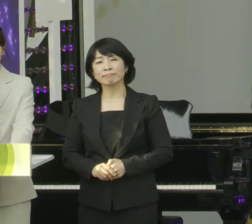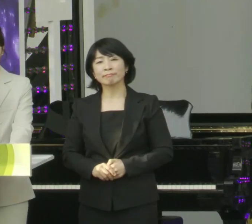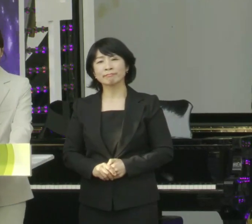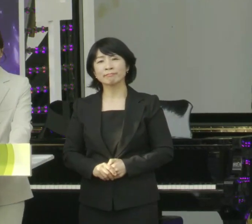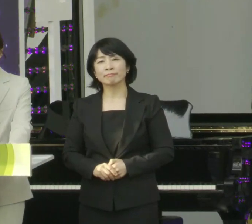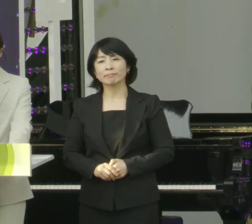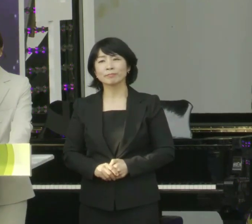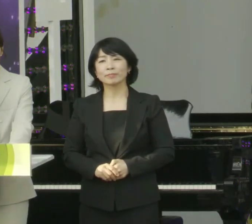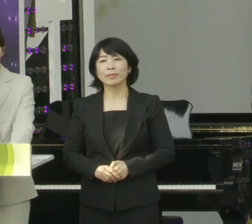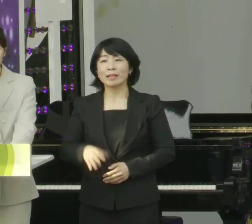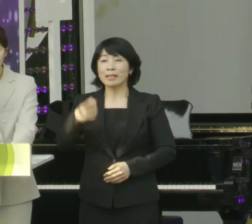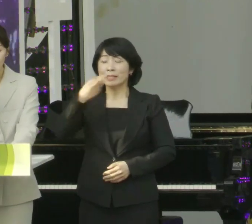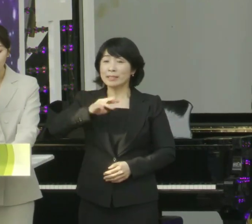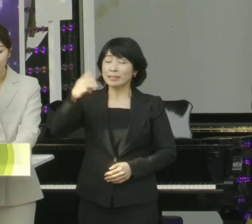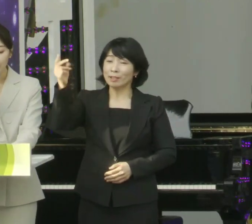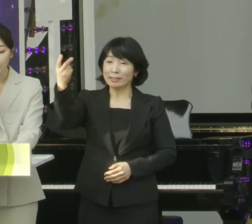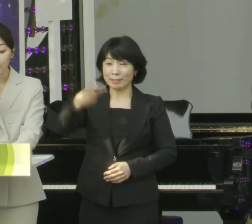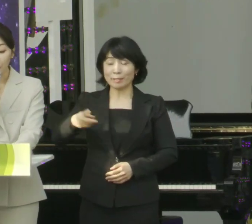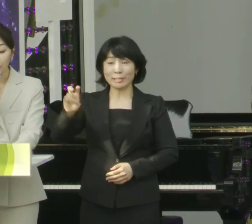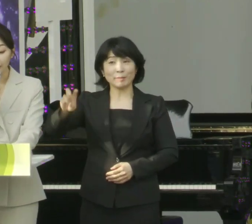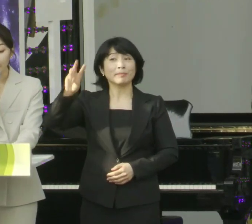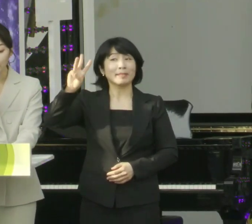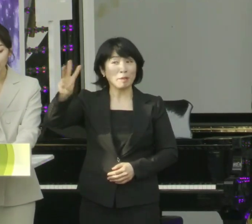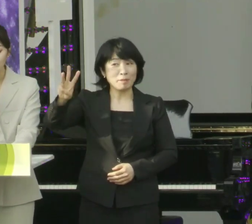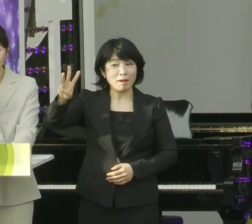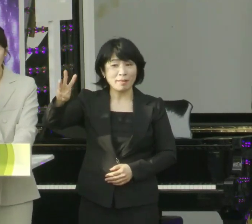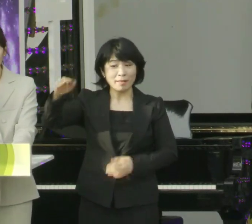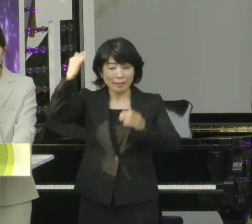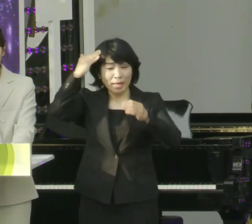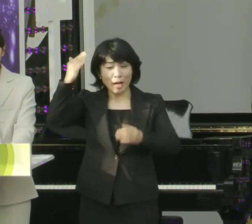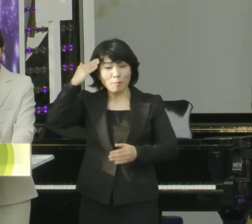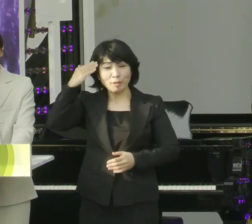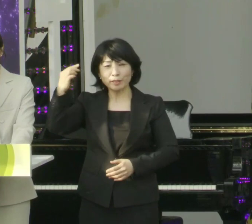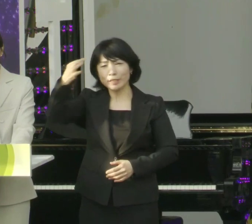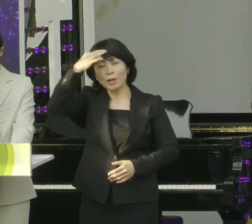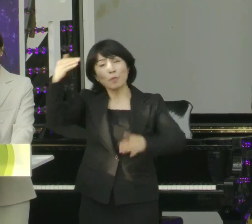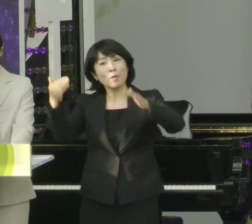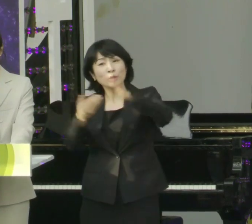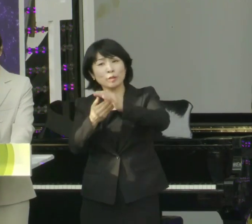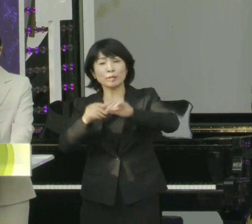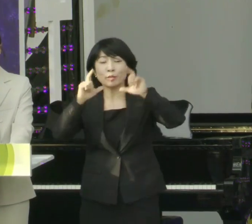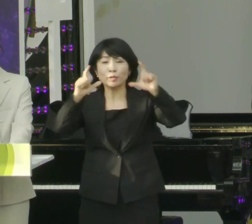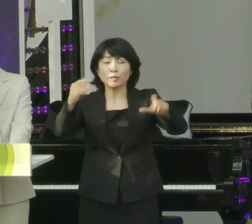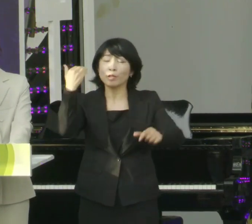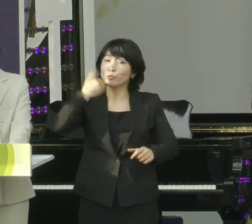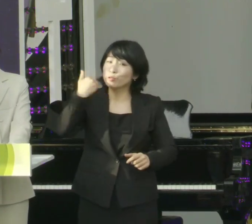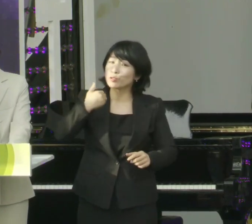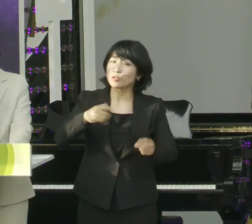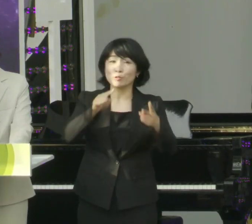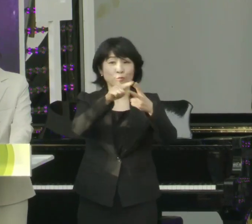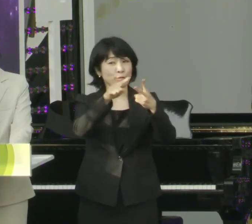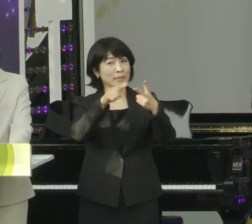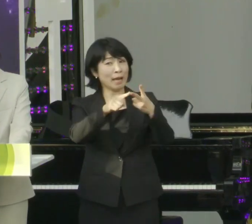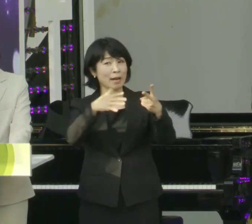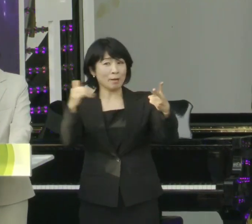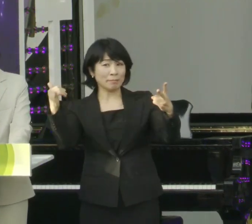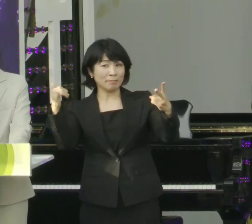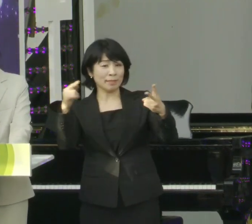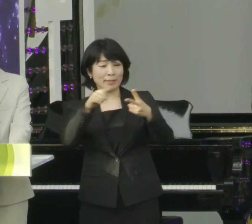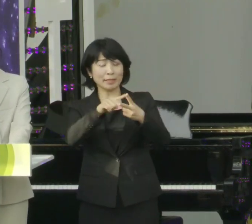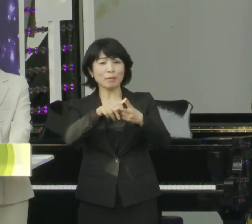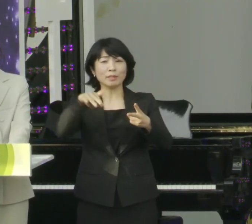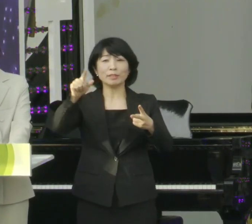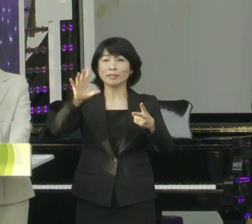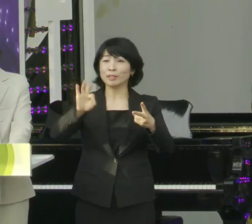today. 2023년 대한민국 명장으로 선정되신 서광효 박병호 명장님은요, 청자